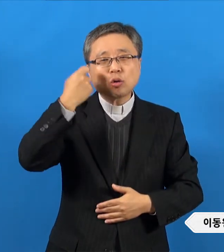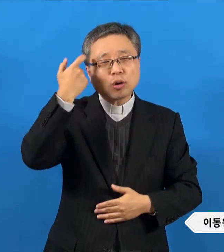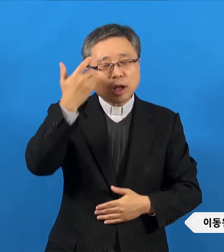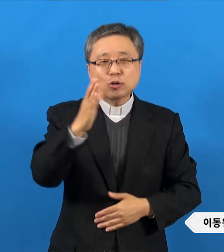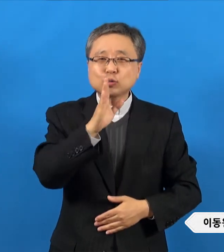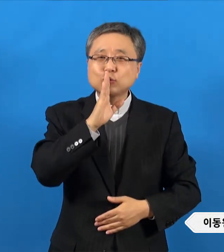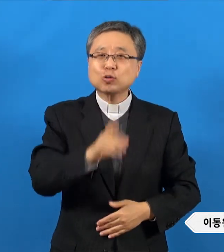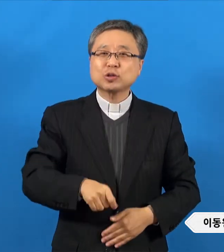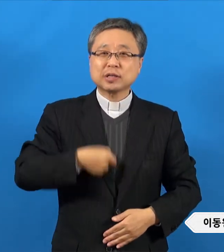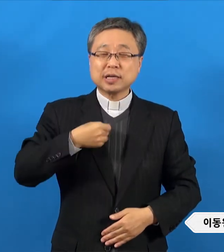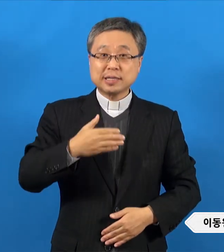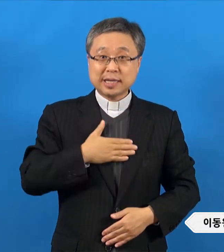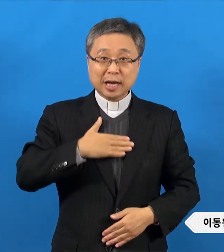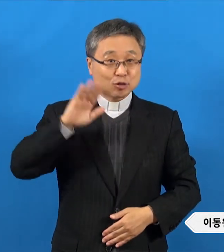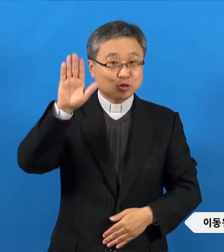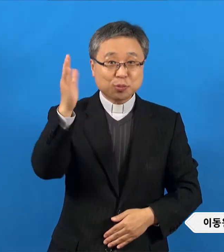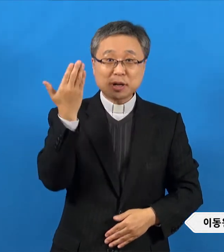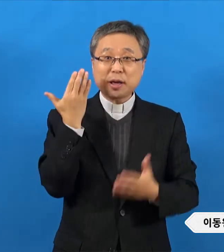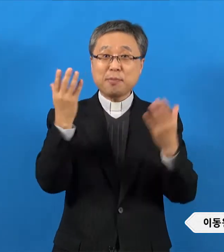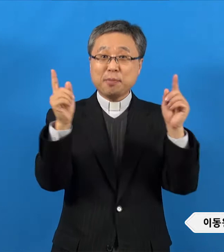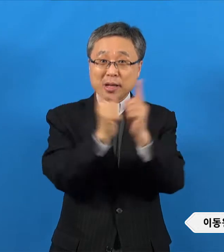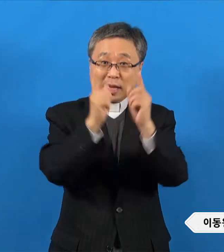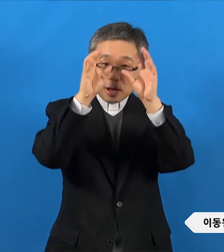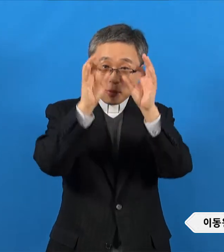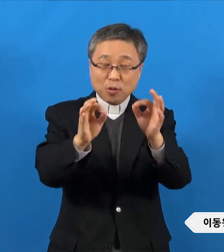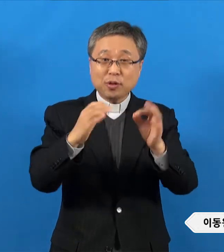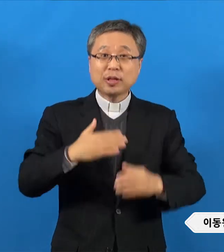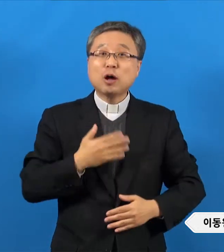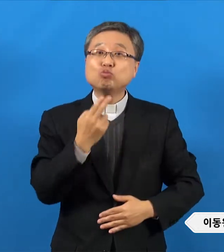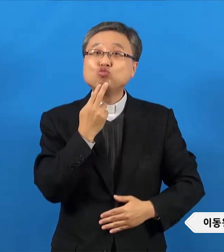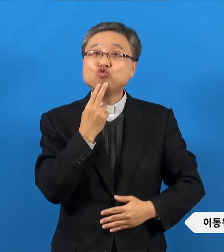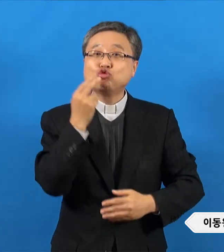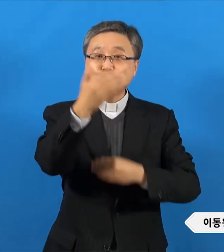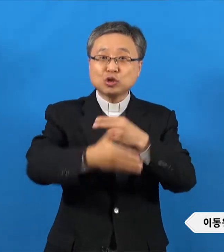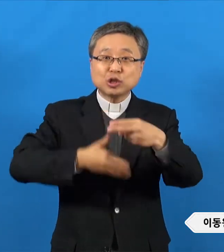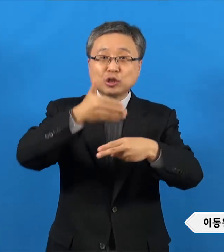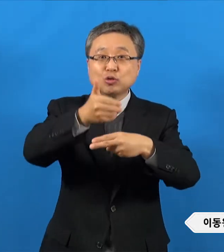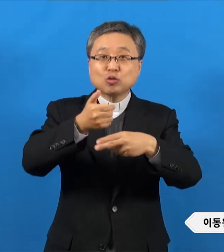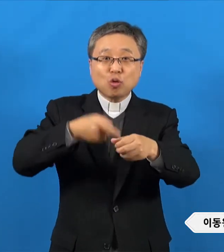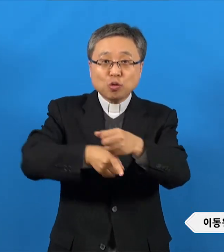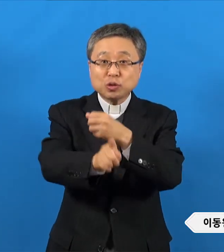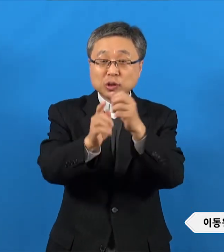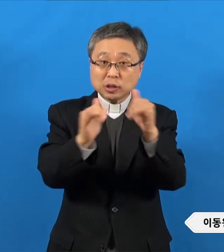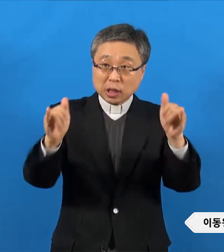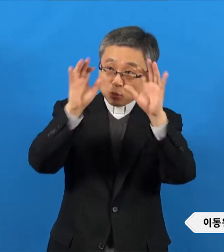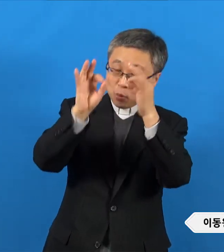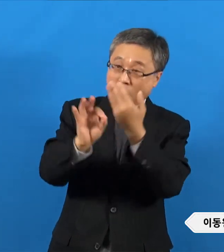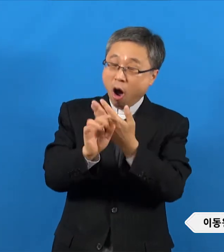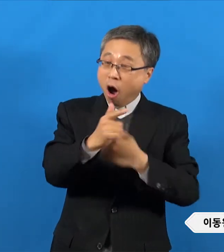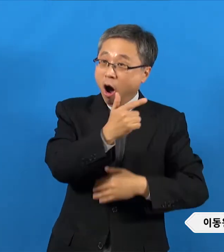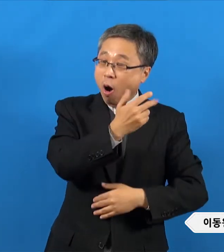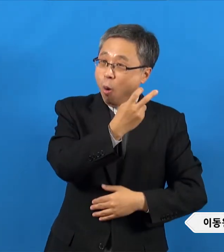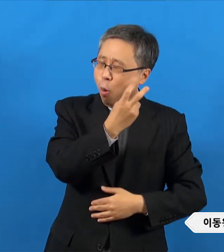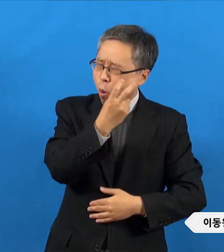솔직히 제가 주변에서 만나본 나는 무신론자라고 자처하는 사람들을 보시면 굉장히 똑똑한 분들이에요. 지혜로운